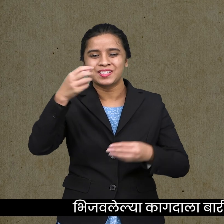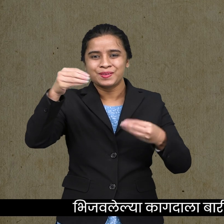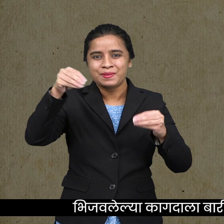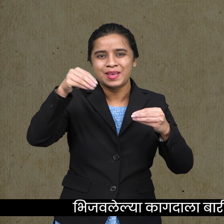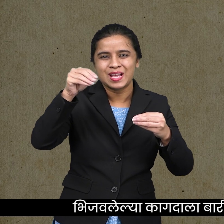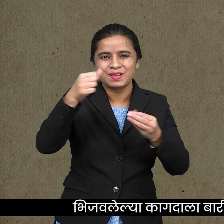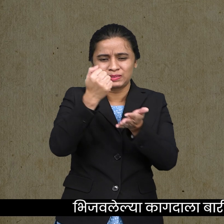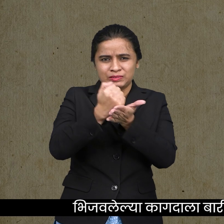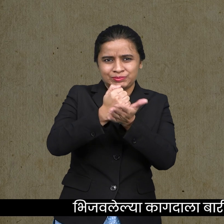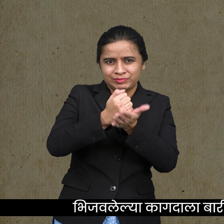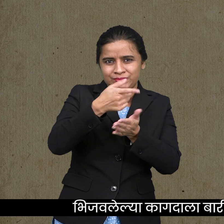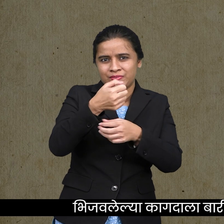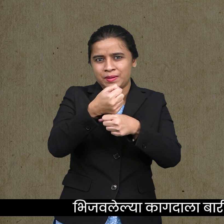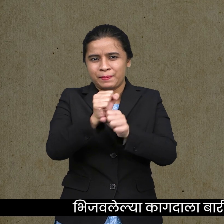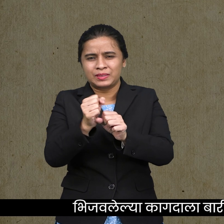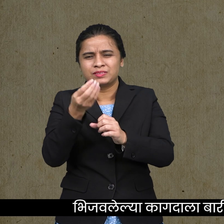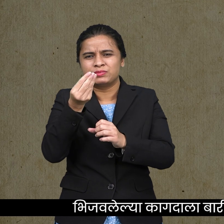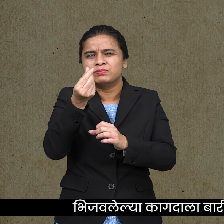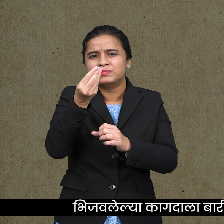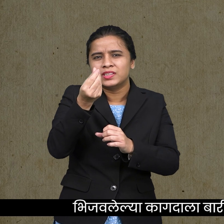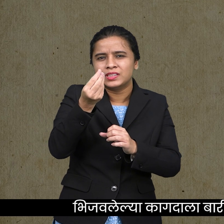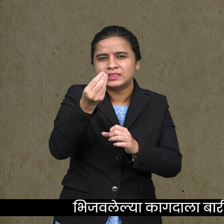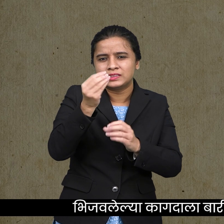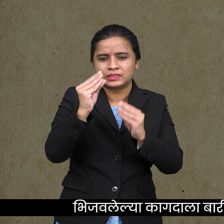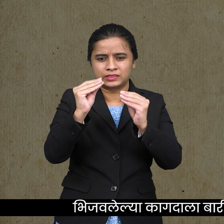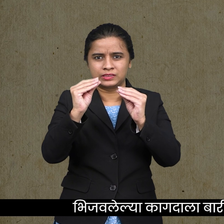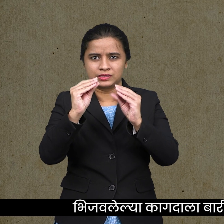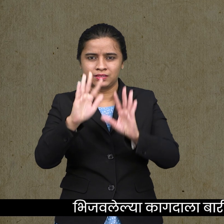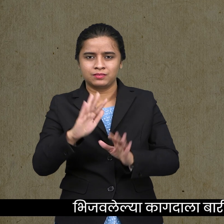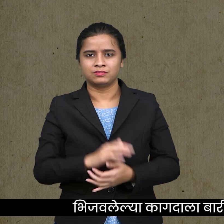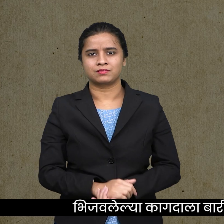भिजवलेल्या कागदाला बारीक करा आणि जाड पेस्ट लगदा बनवा.